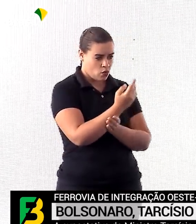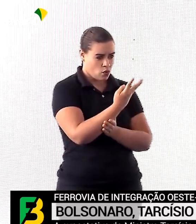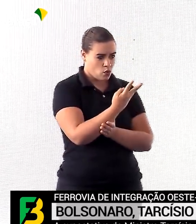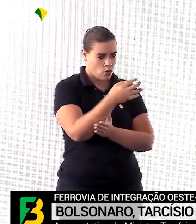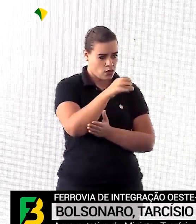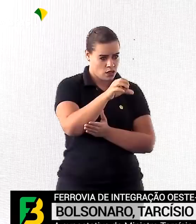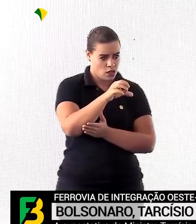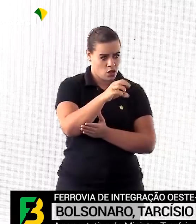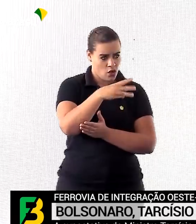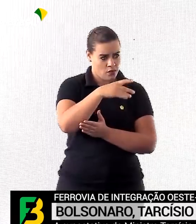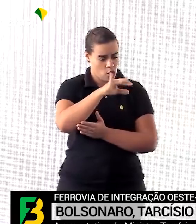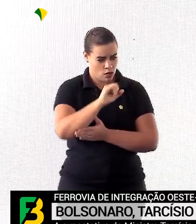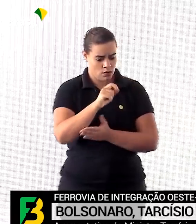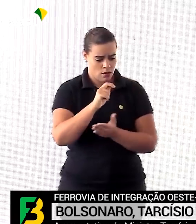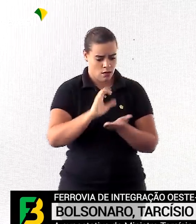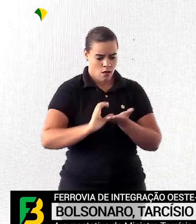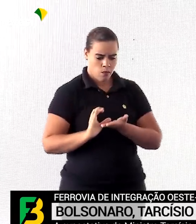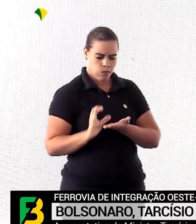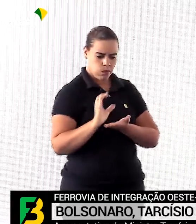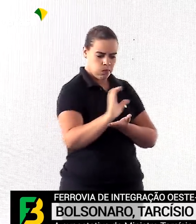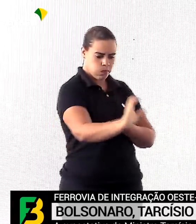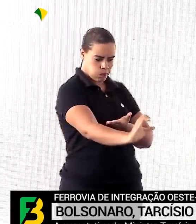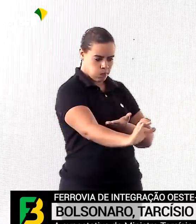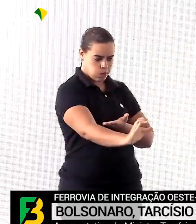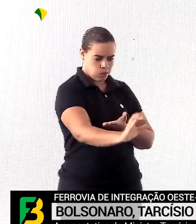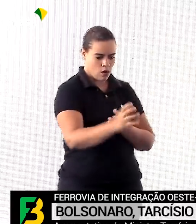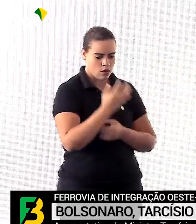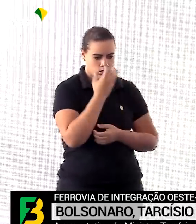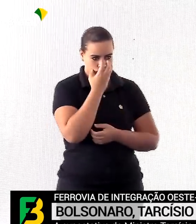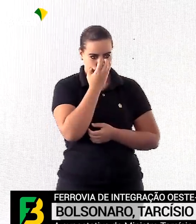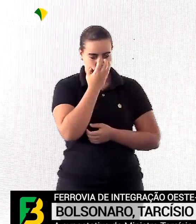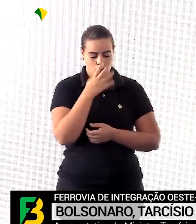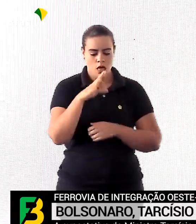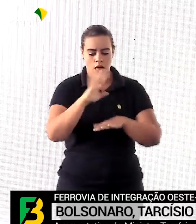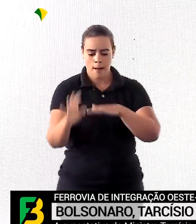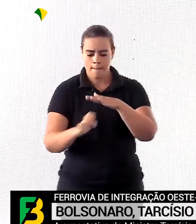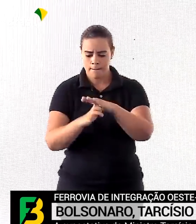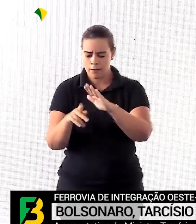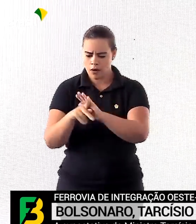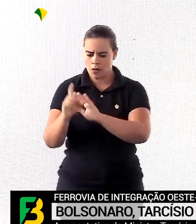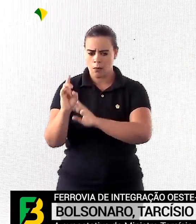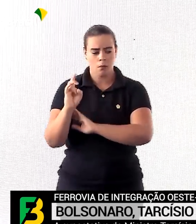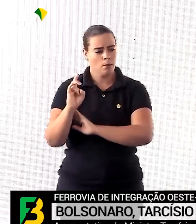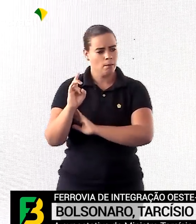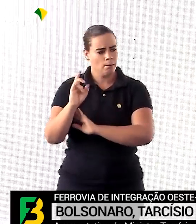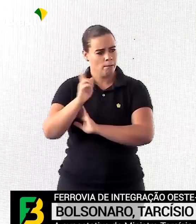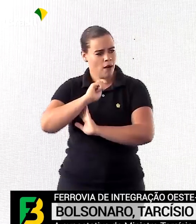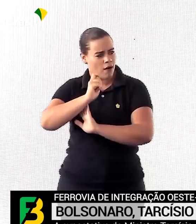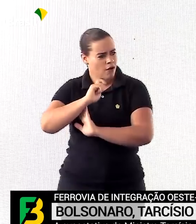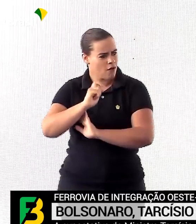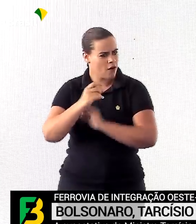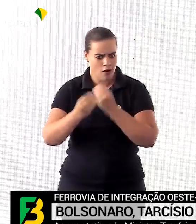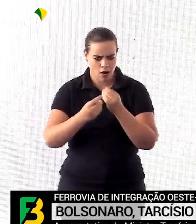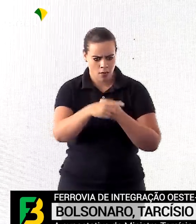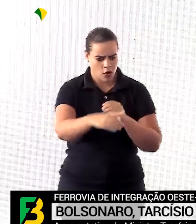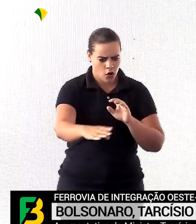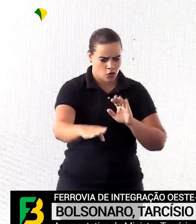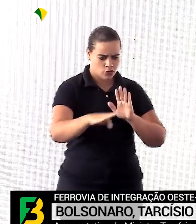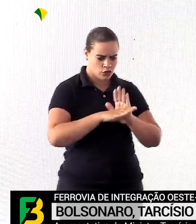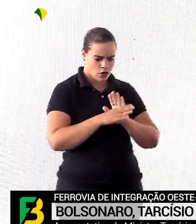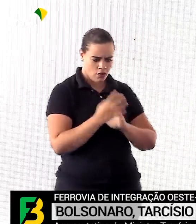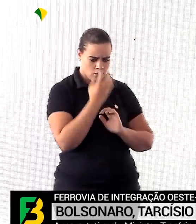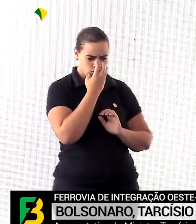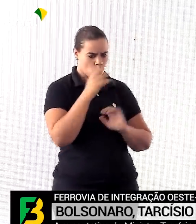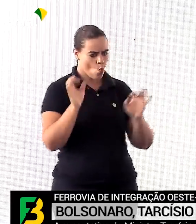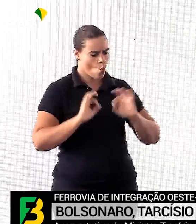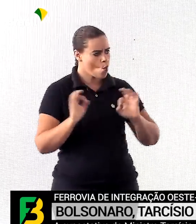49 milhões e pagou à vista de respiradores de uma empresa de maconha é o chefe inspiradores nunca chegaram